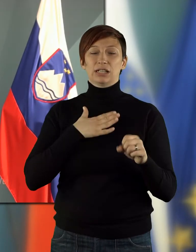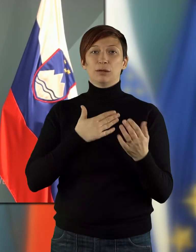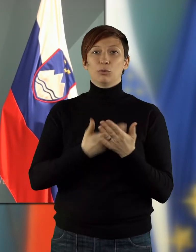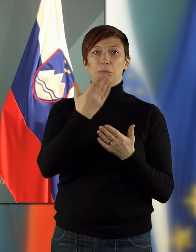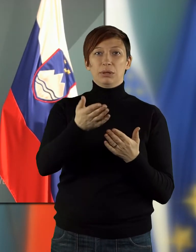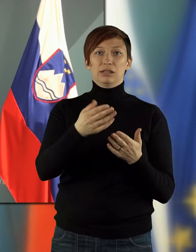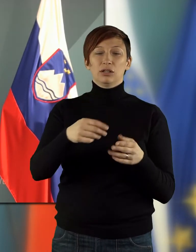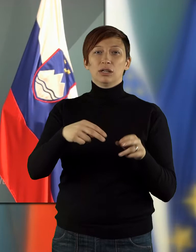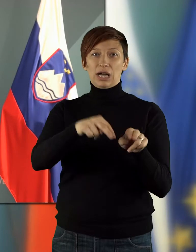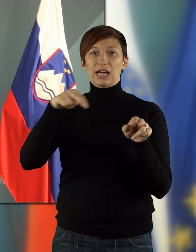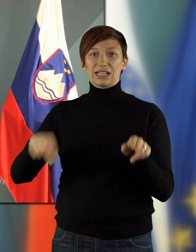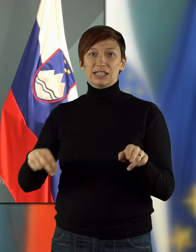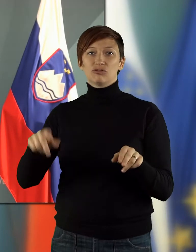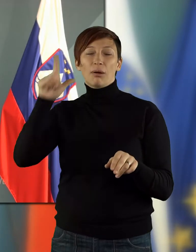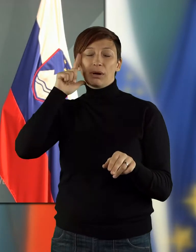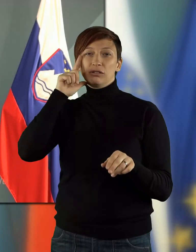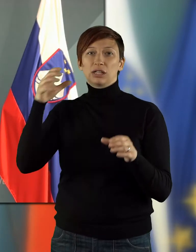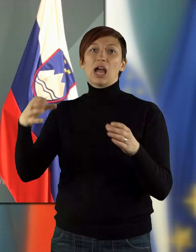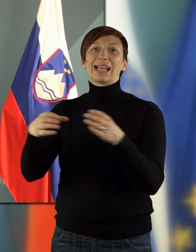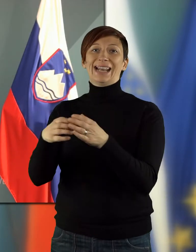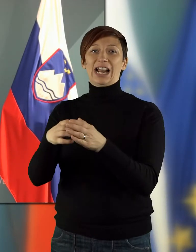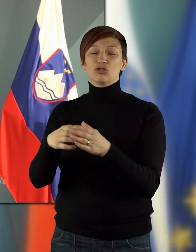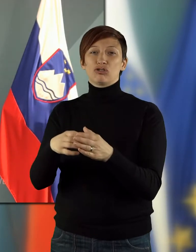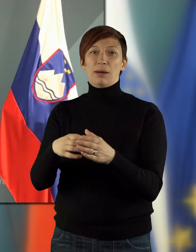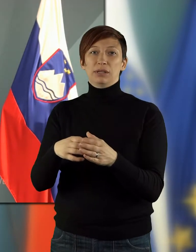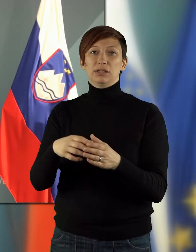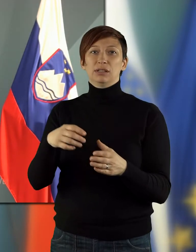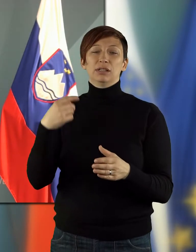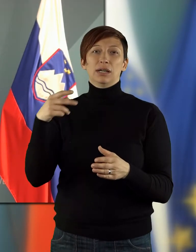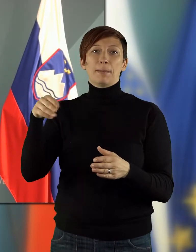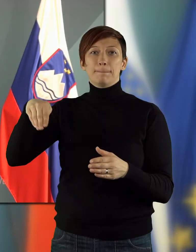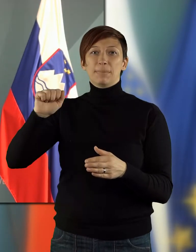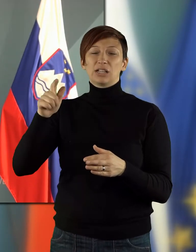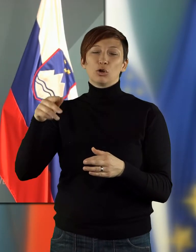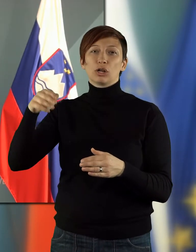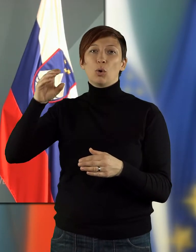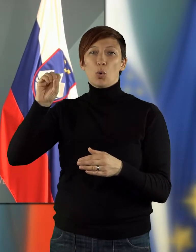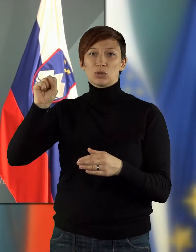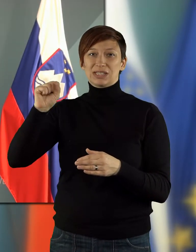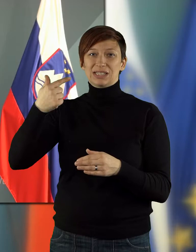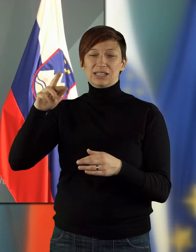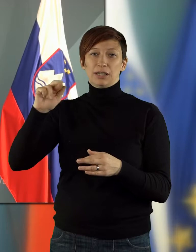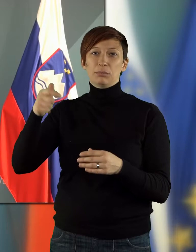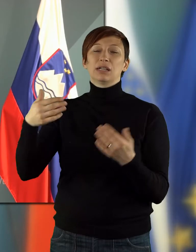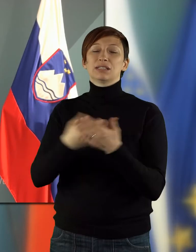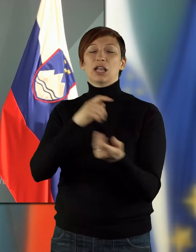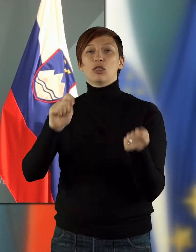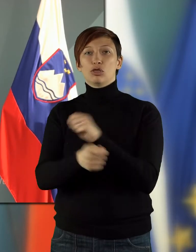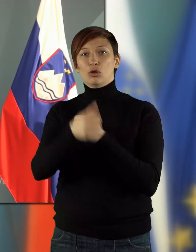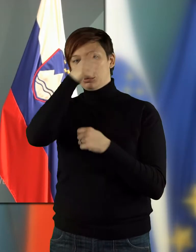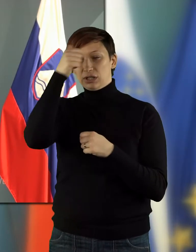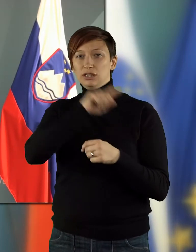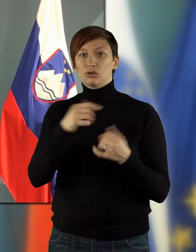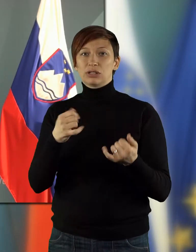Danes je vlada na moj predlog razrešila načelnika generalštaba Slovenske vojske, generalmajorja Andreja Ostermana in na mesto